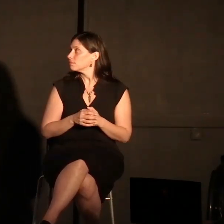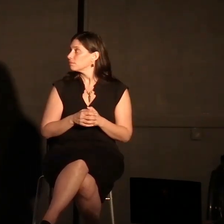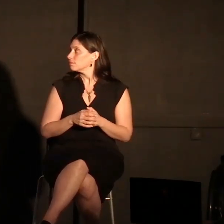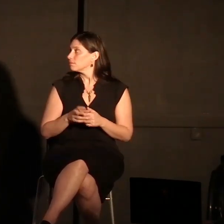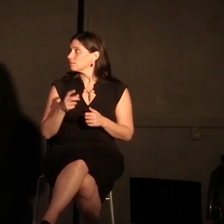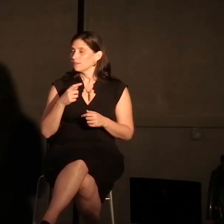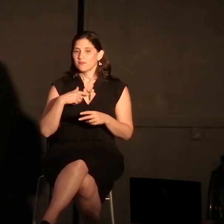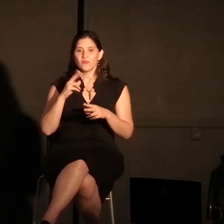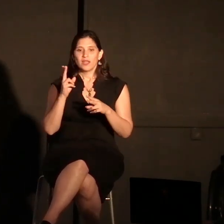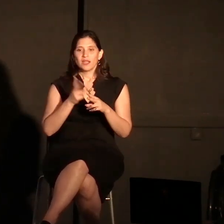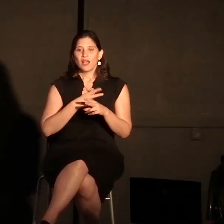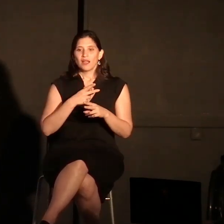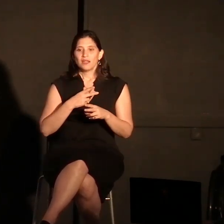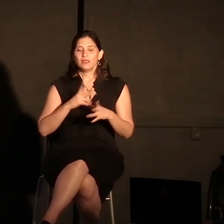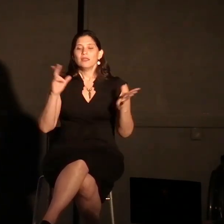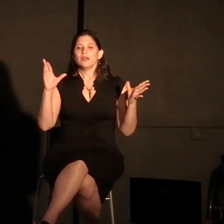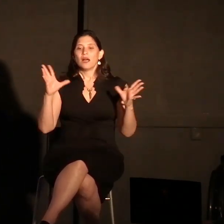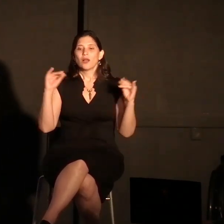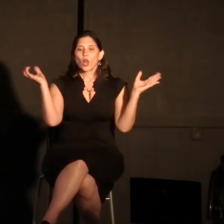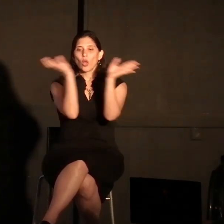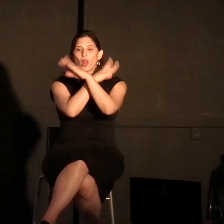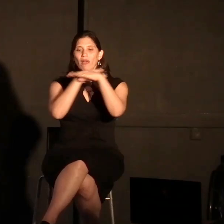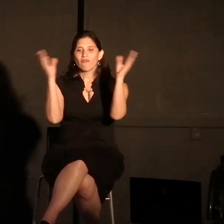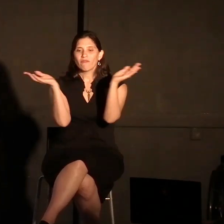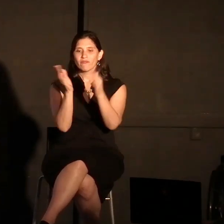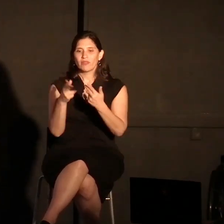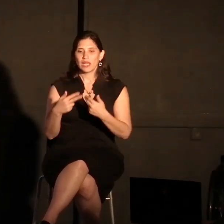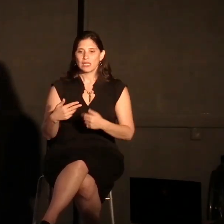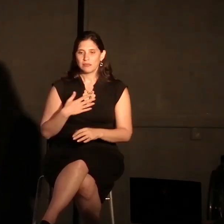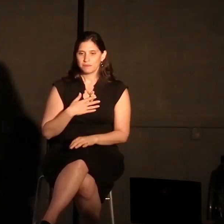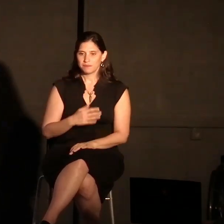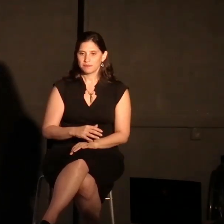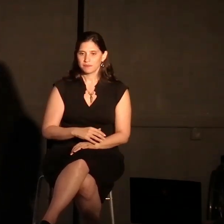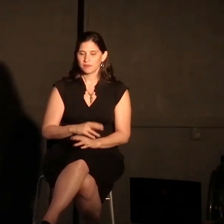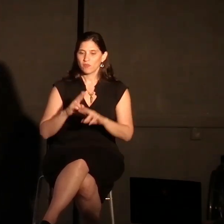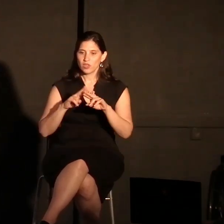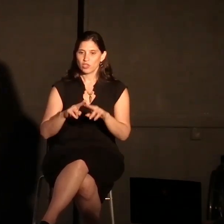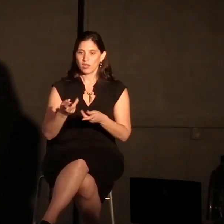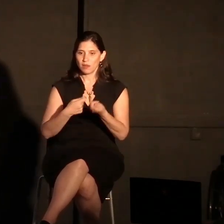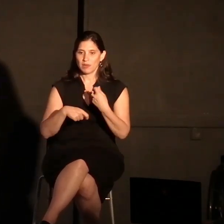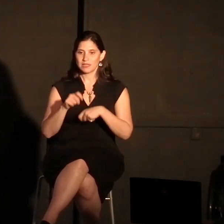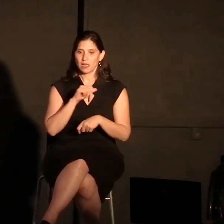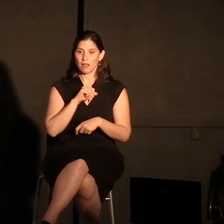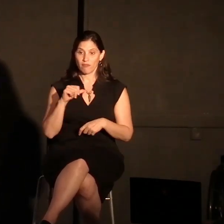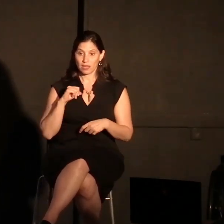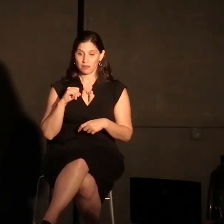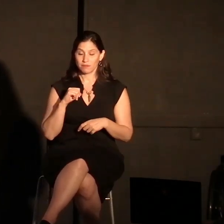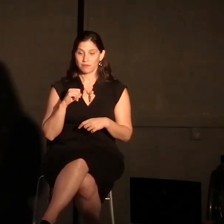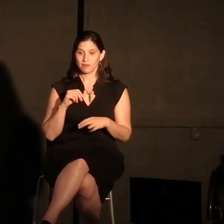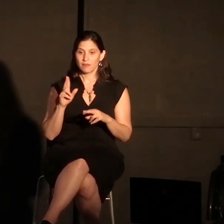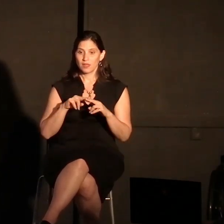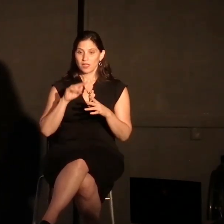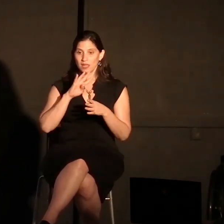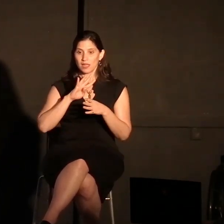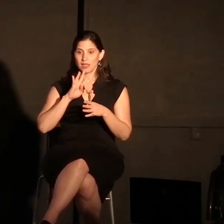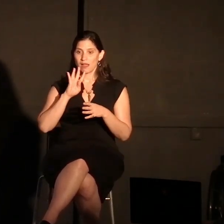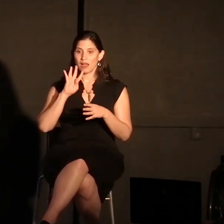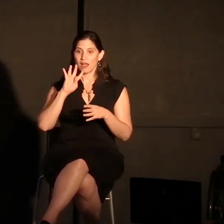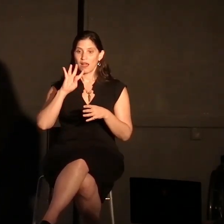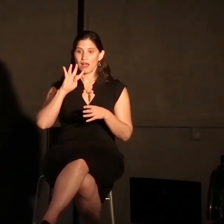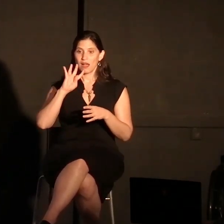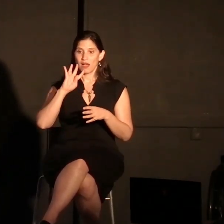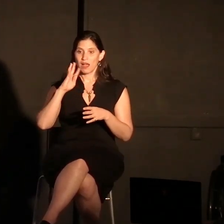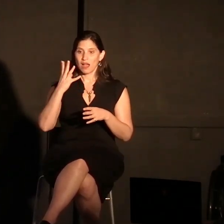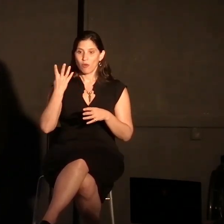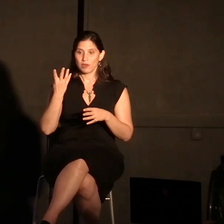כרגיל הכל ז חולף לידי ונשארתי בעסק לבד אחרי ארבע שנים נכנסתי